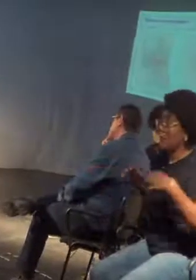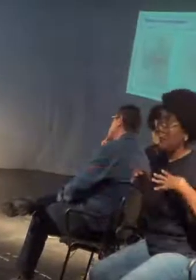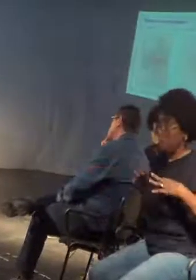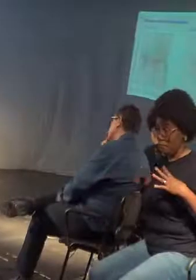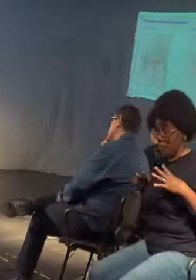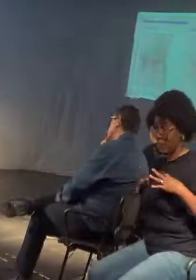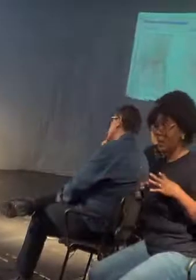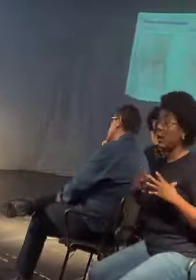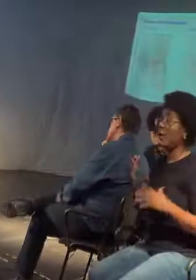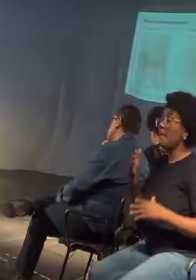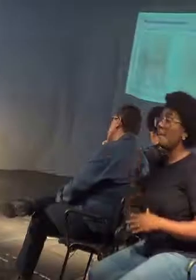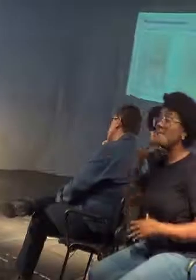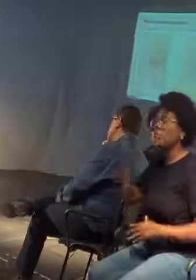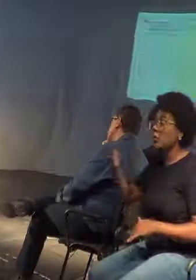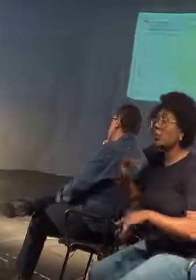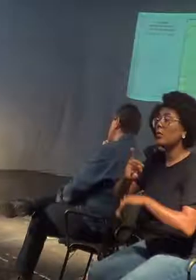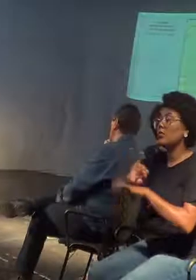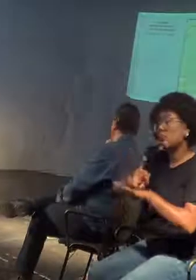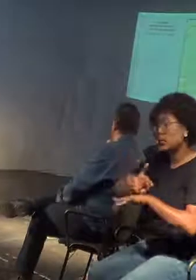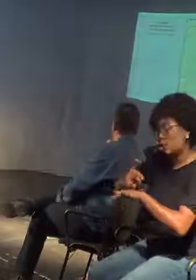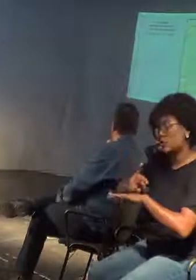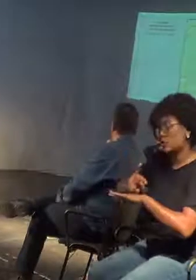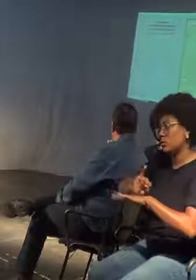passa a ser o epicentro desse fluxo.